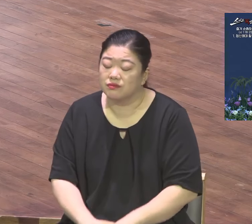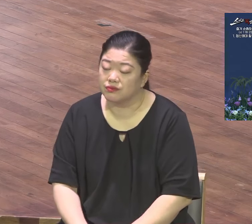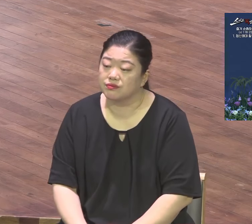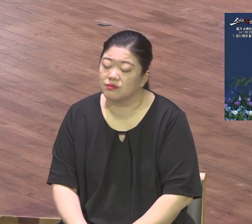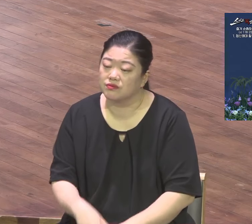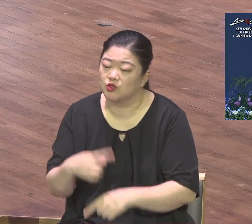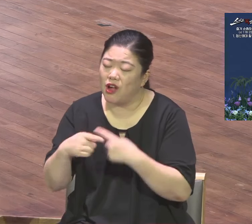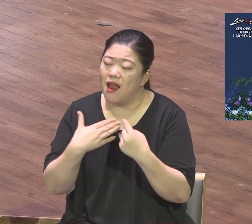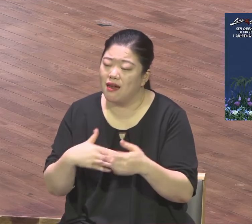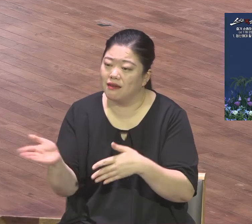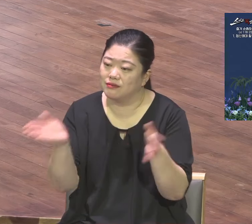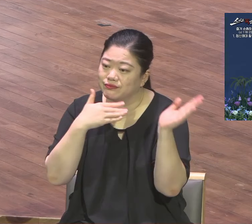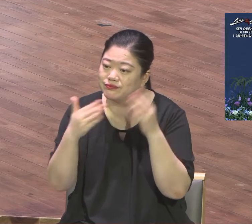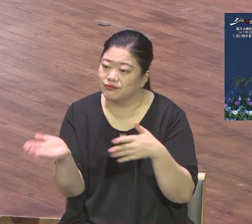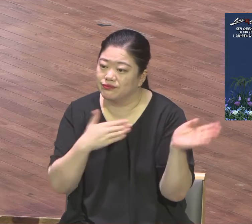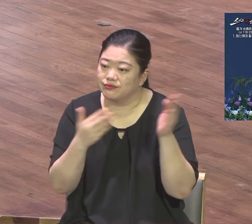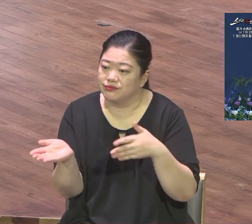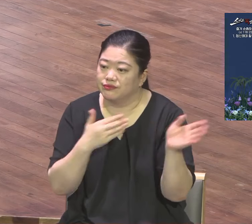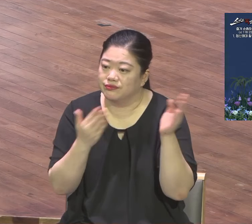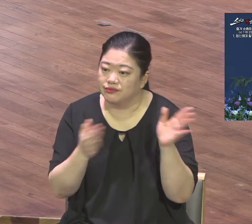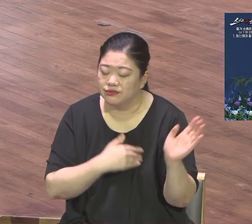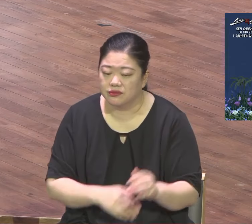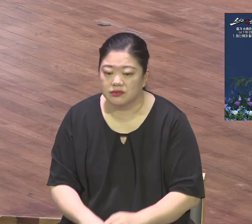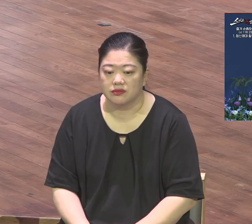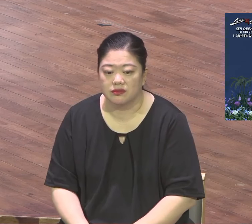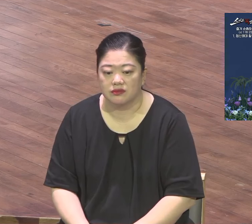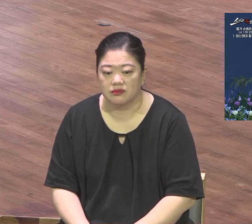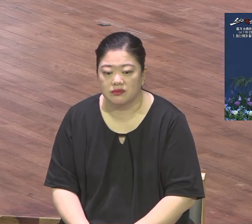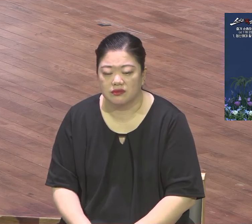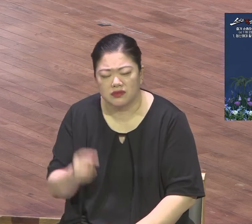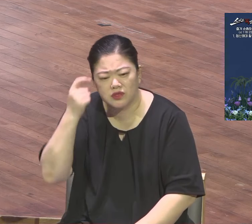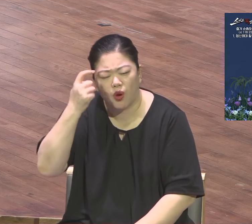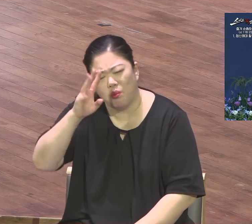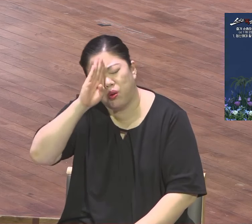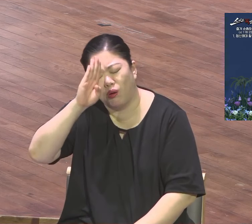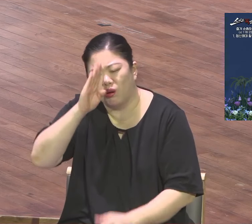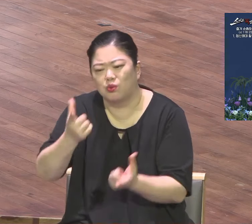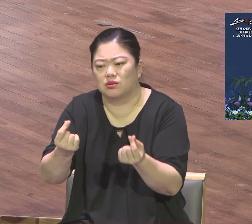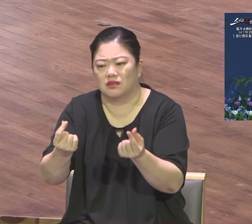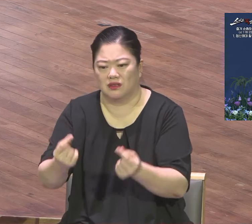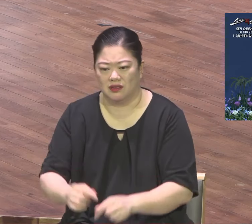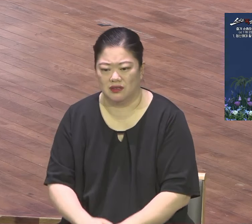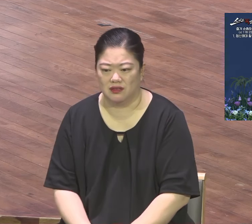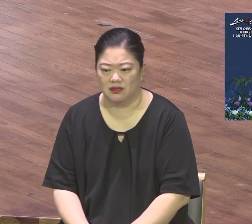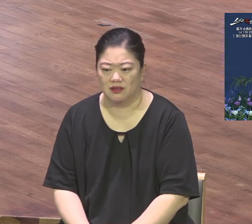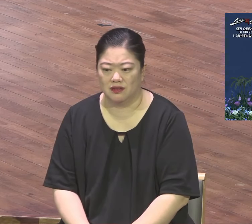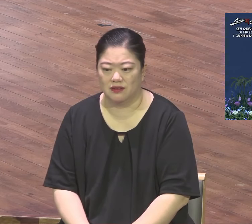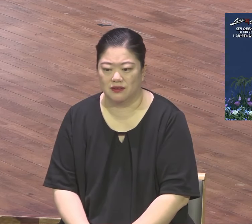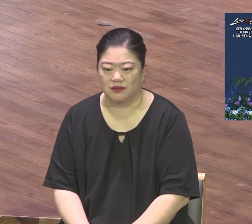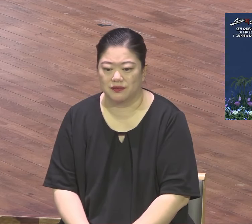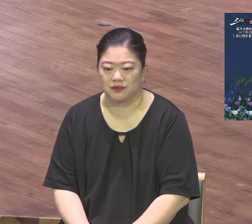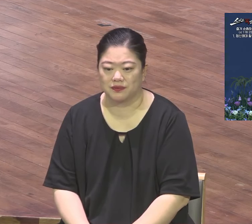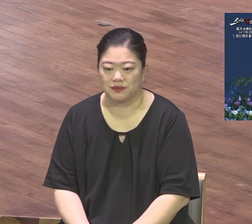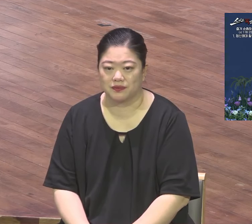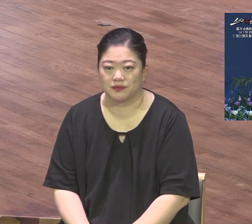감각이. 그럼 죽은 거요, 그 영적 문둥병자요. 제가 나 혼자 촌에가 부흥회를 했는데 한 주간